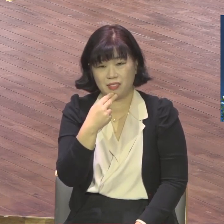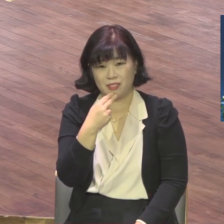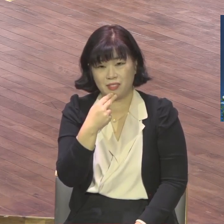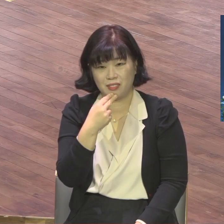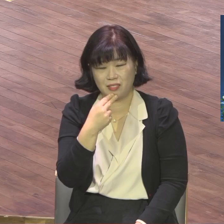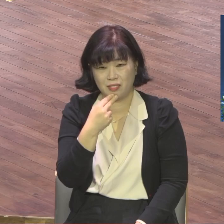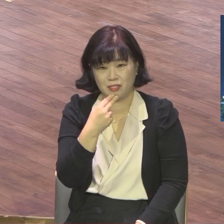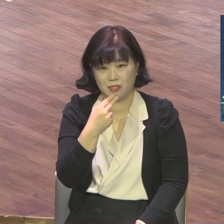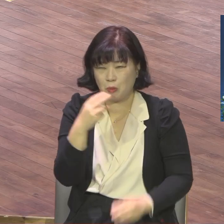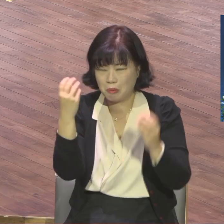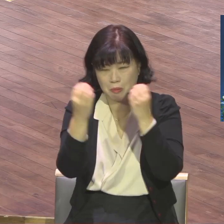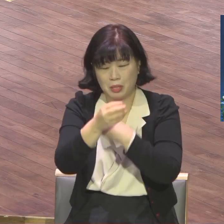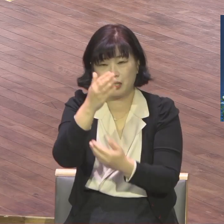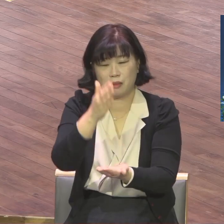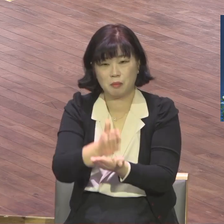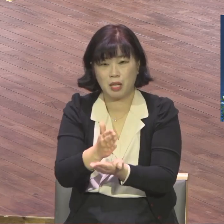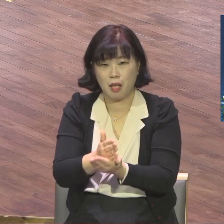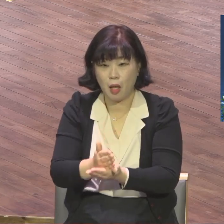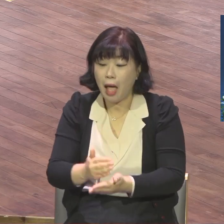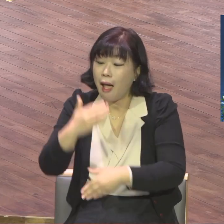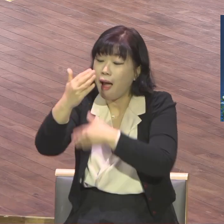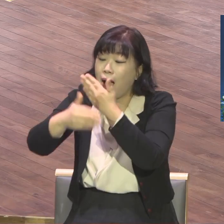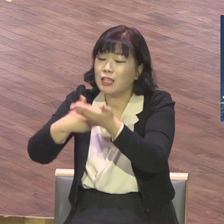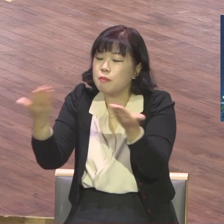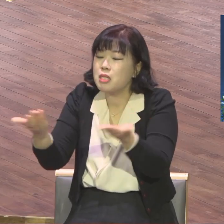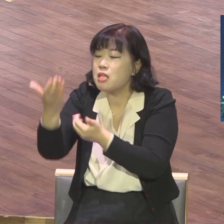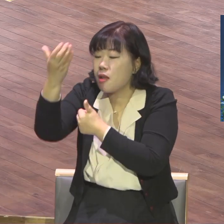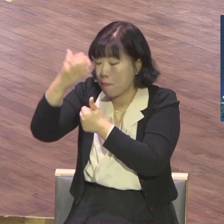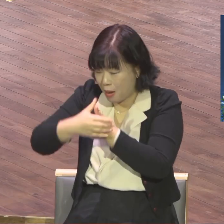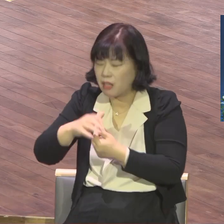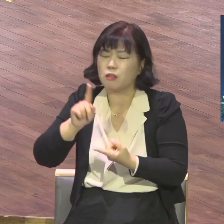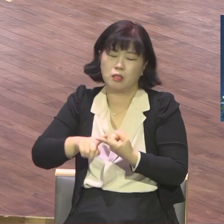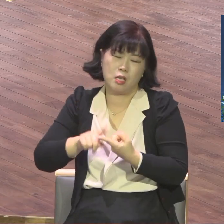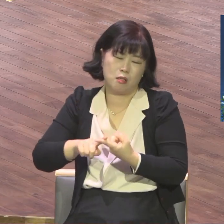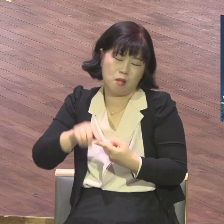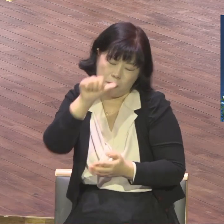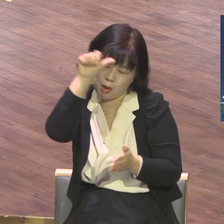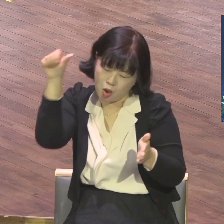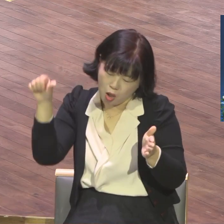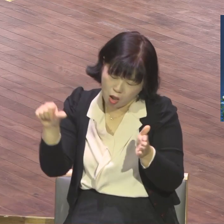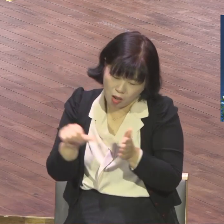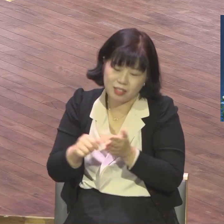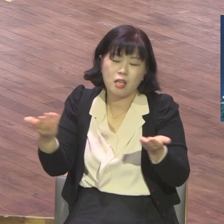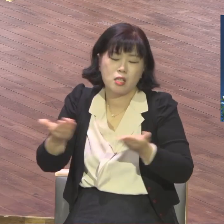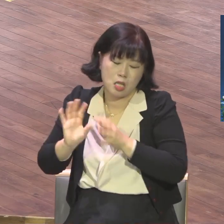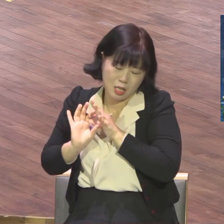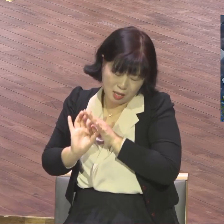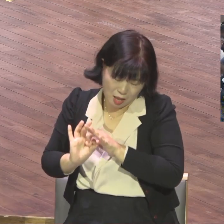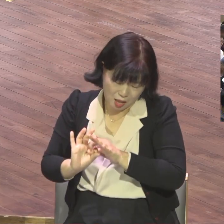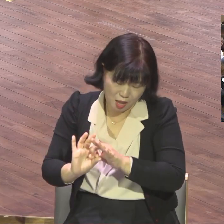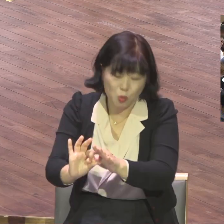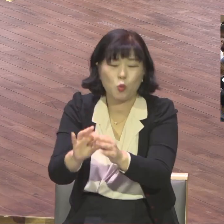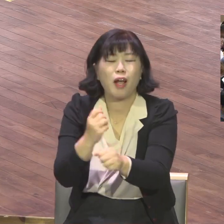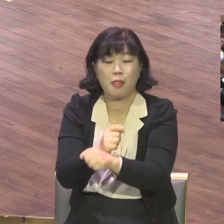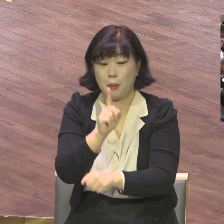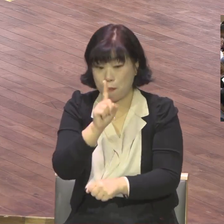어떻게 해요? 담대하게 거침없이 전파하는 것이죠. 절대 제자들 다 되시기를 주님으로